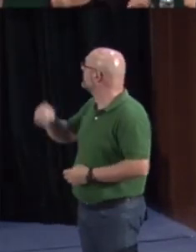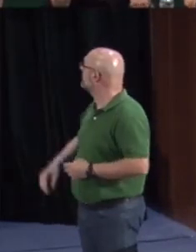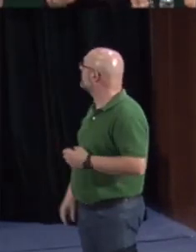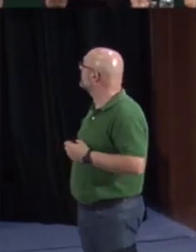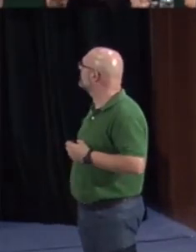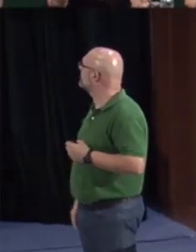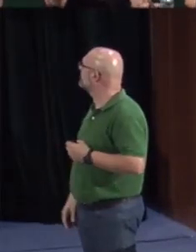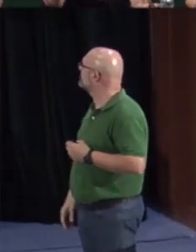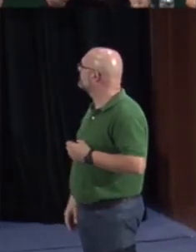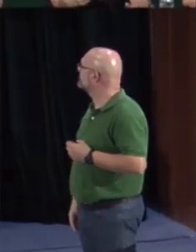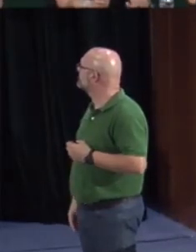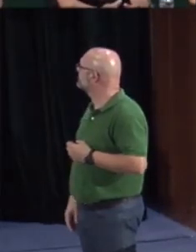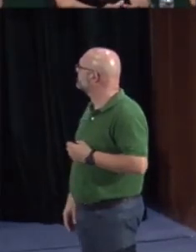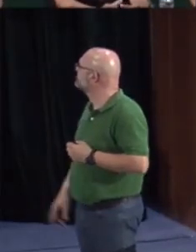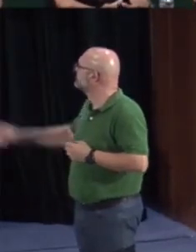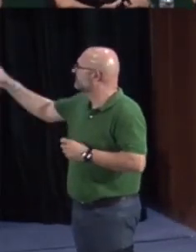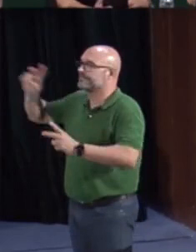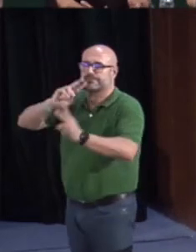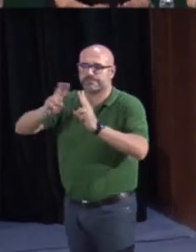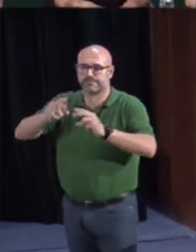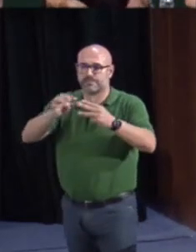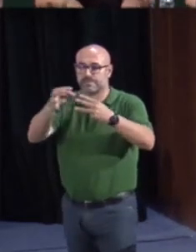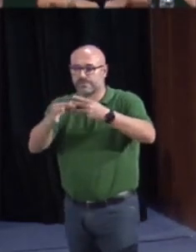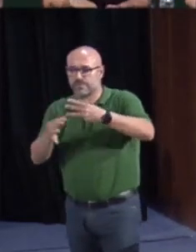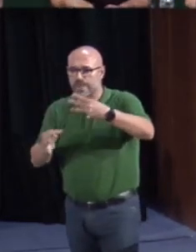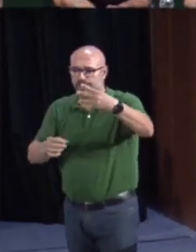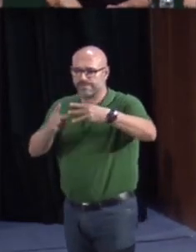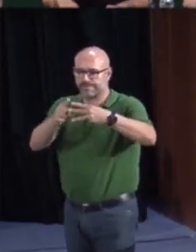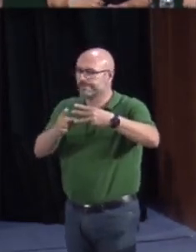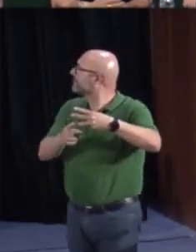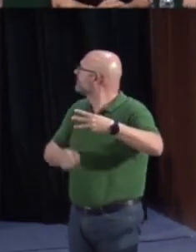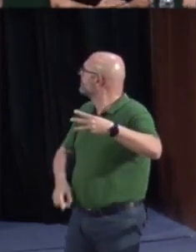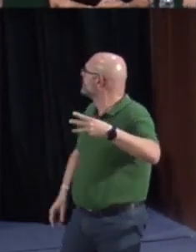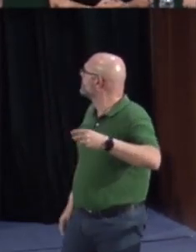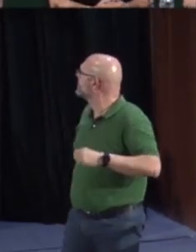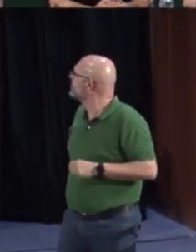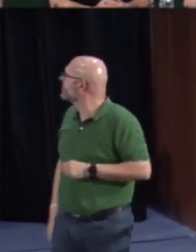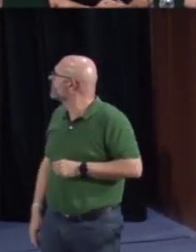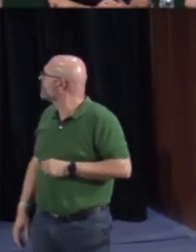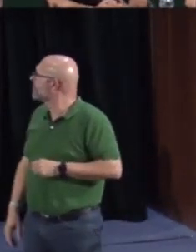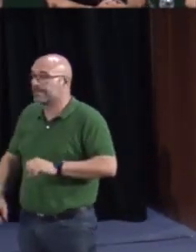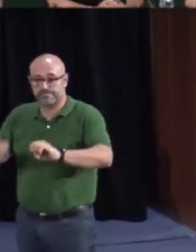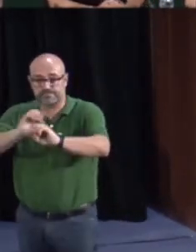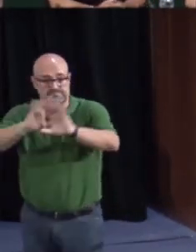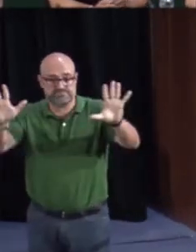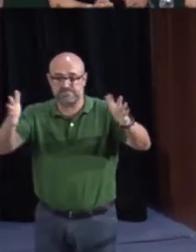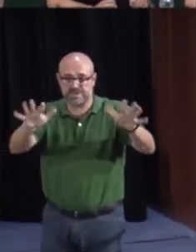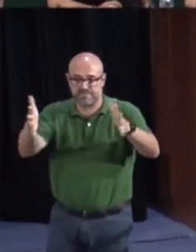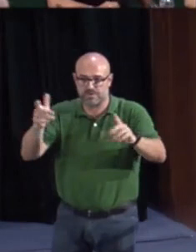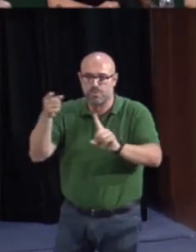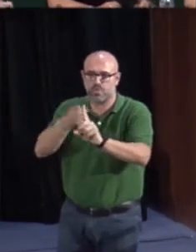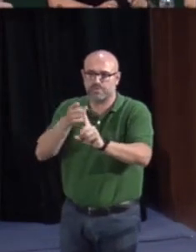Bueno, pues no funcionan las otras, disculpad. Vale, y la respuesta sería en esta plantilla la opción A, B o C de cada una de las preguntas,